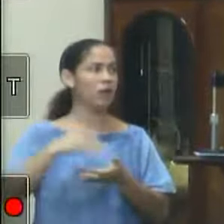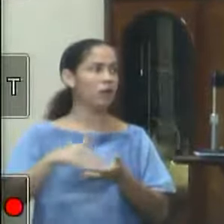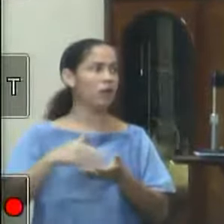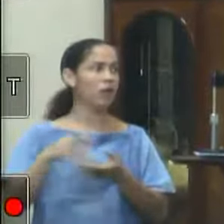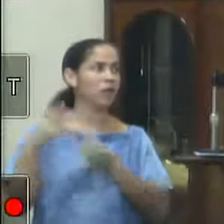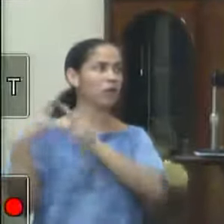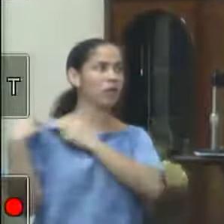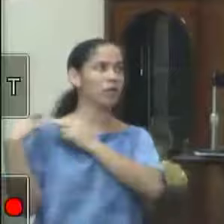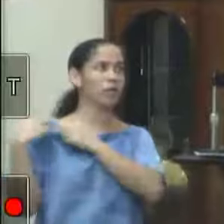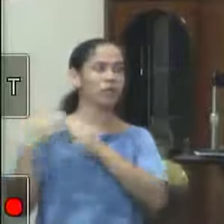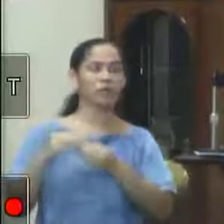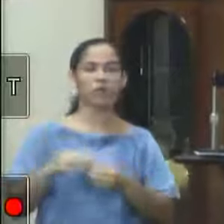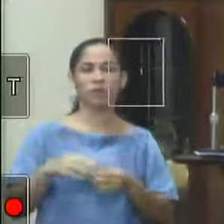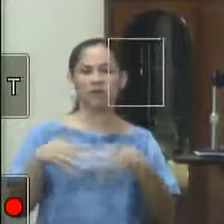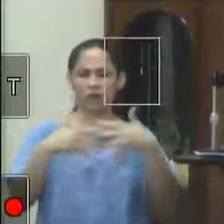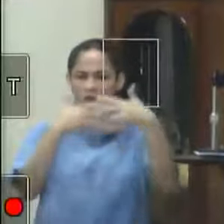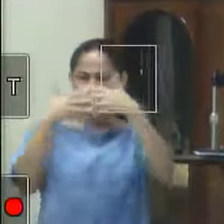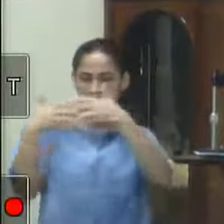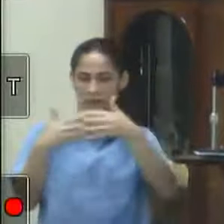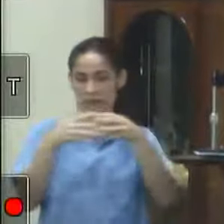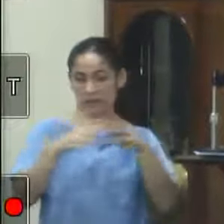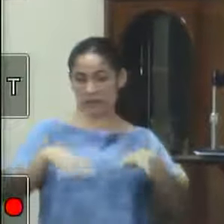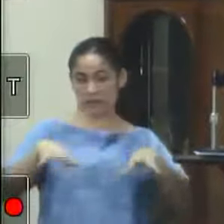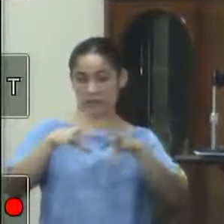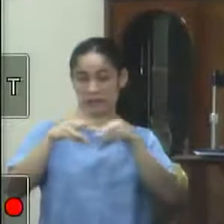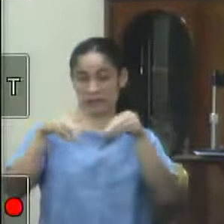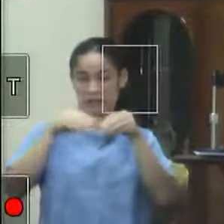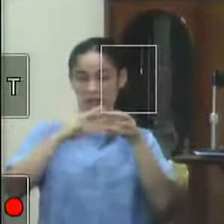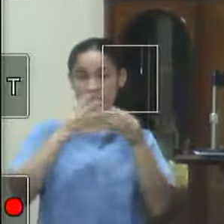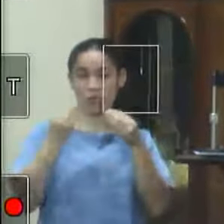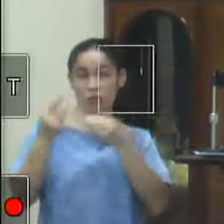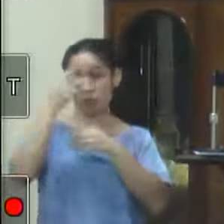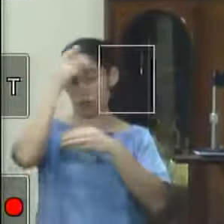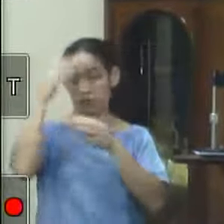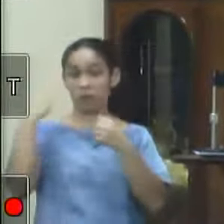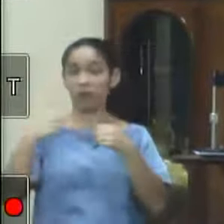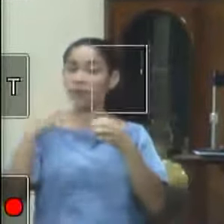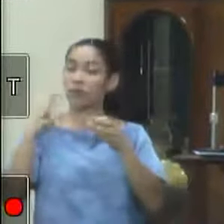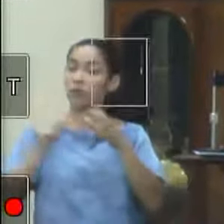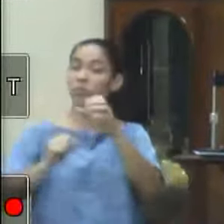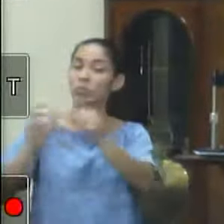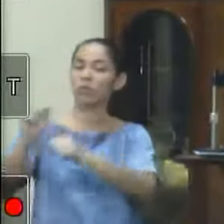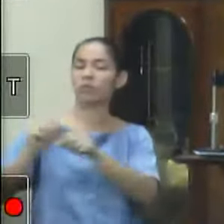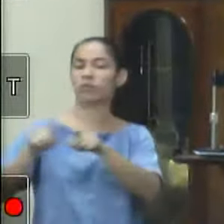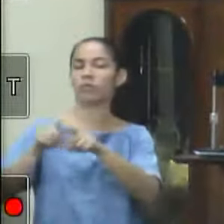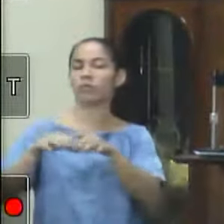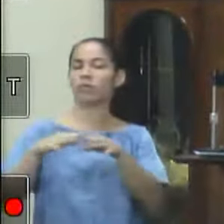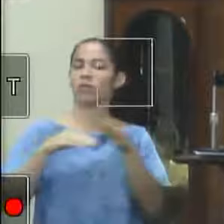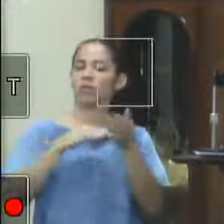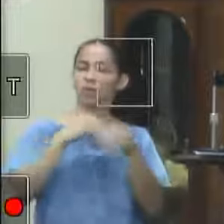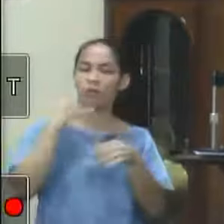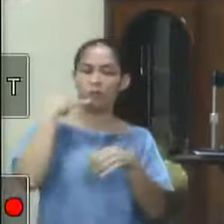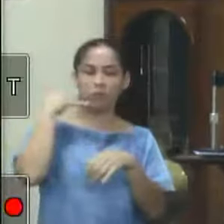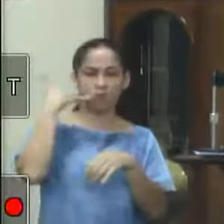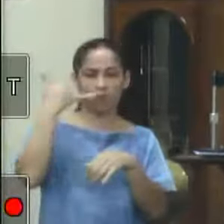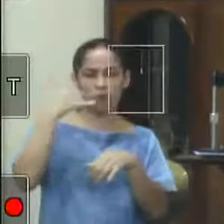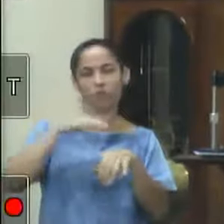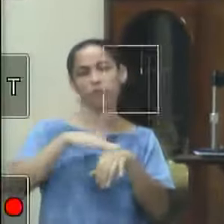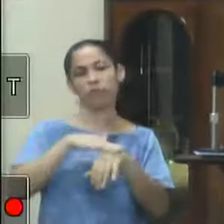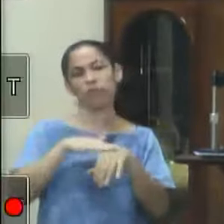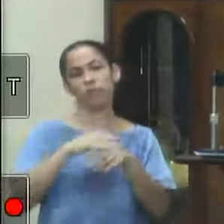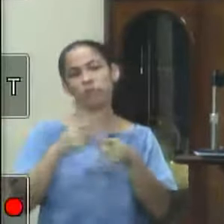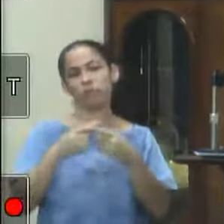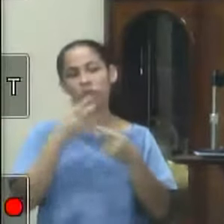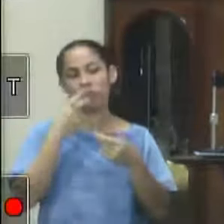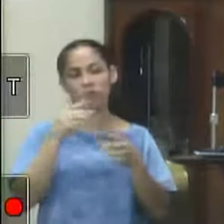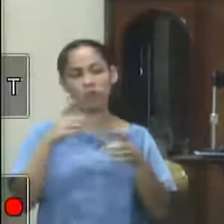responsável? Vai jogar um caminhão de terra lá. Tantas pessoas estão querendo terra, não precisaria jogar a terra lá, indicar essa pessoa e